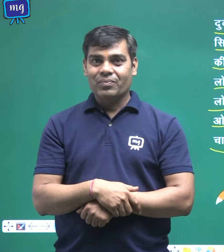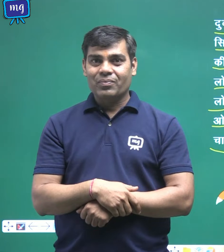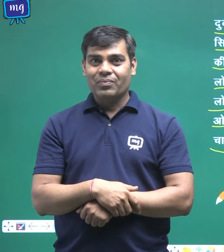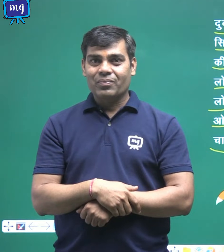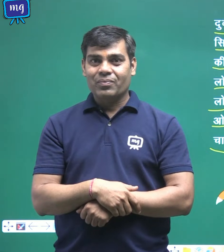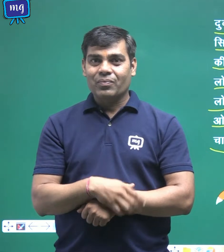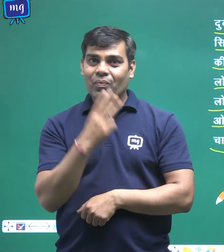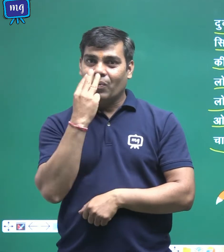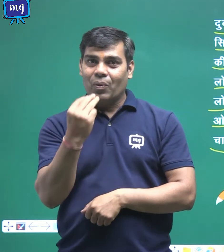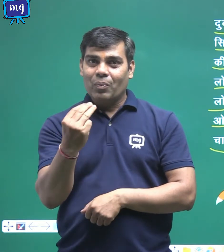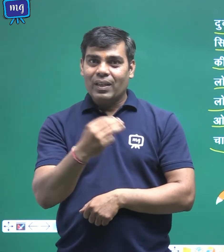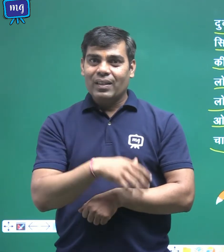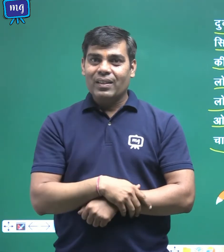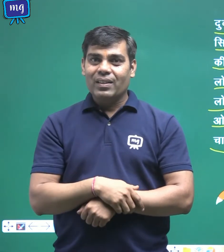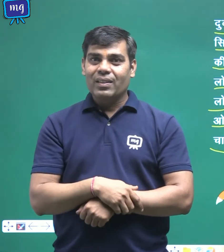लोमड़ी